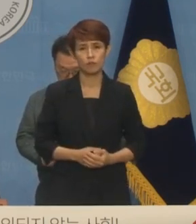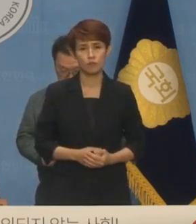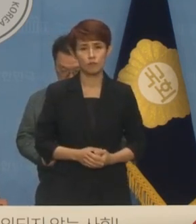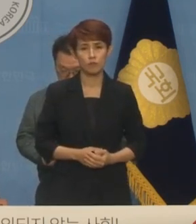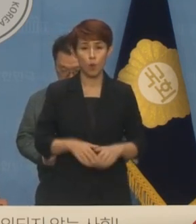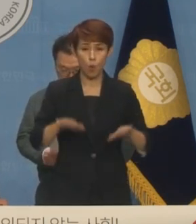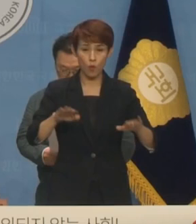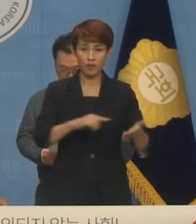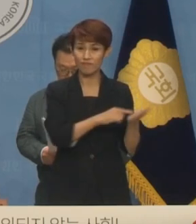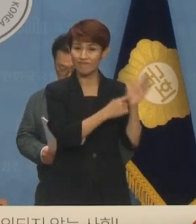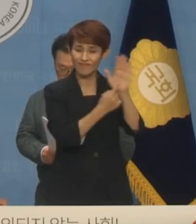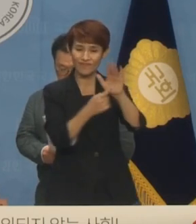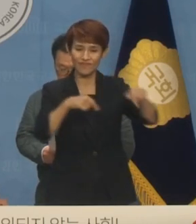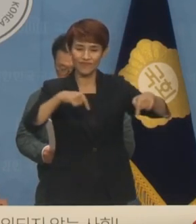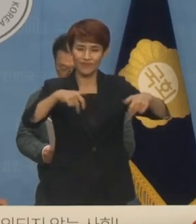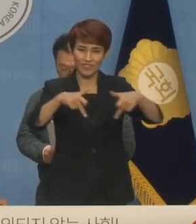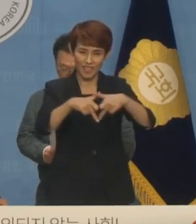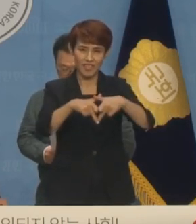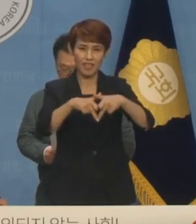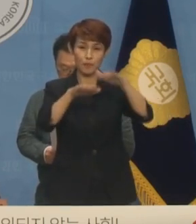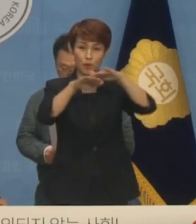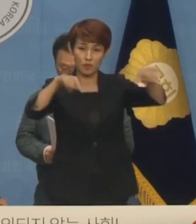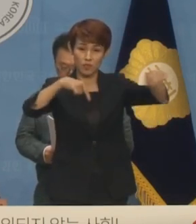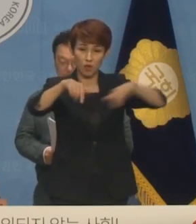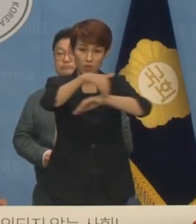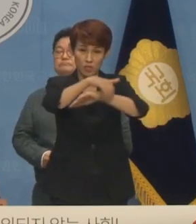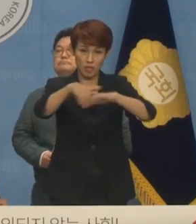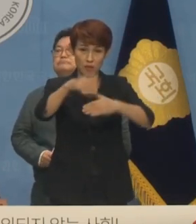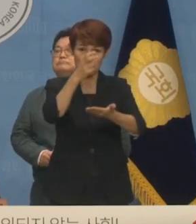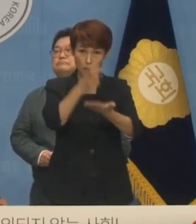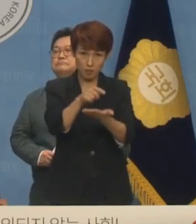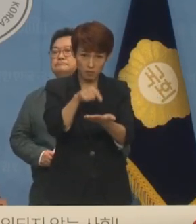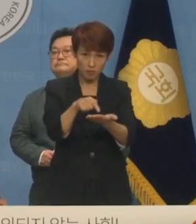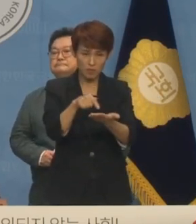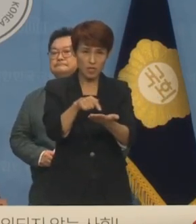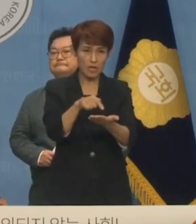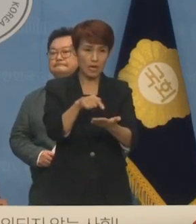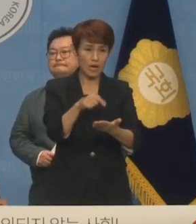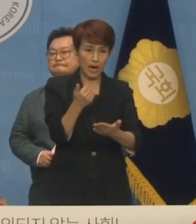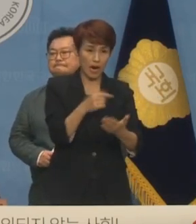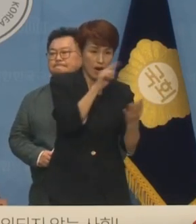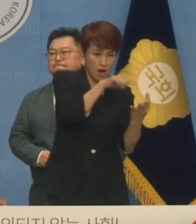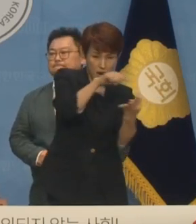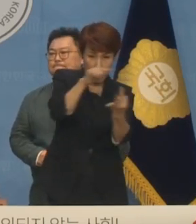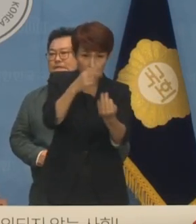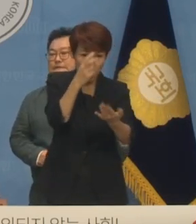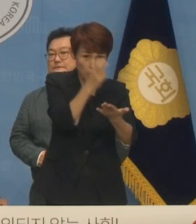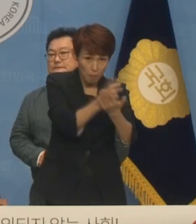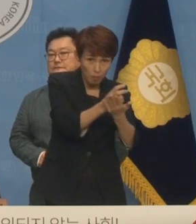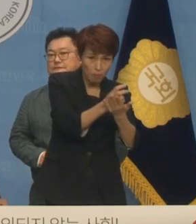오늘 발의되는 장애평등정책법은 이러한 법률들과 근본적으로 성격을 달리합니다.